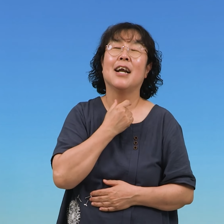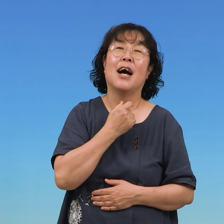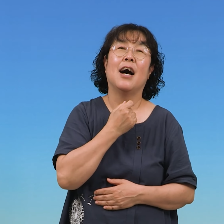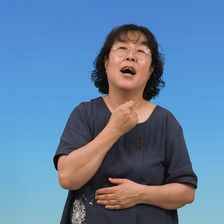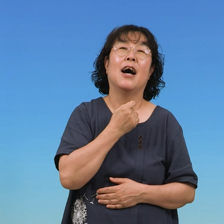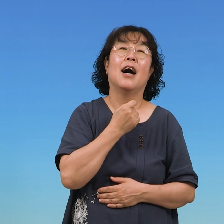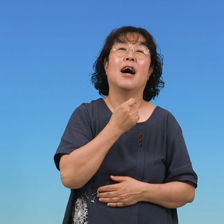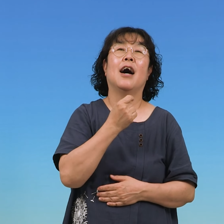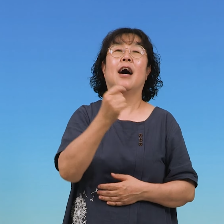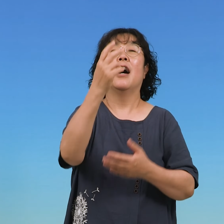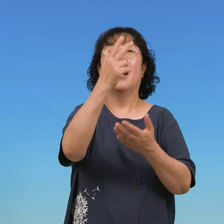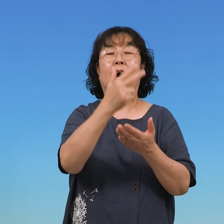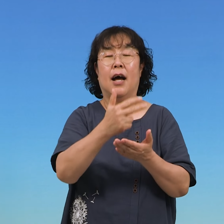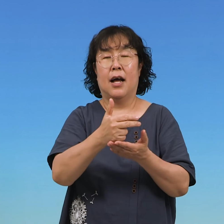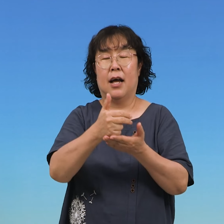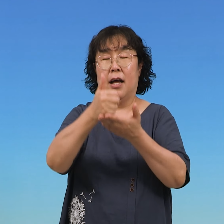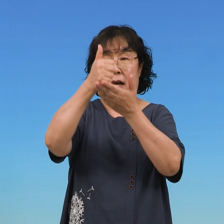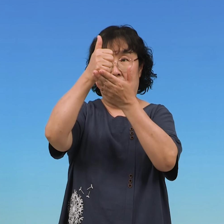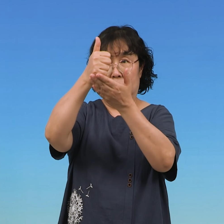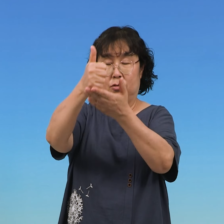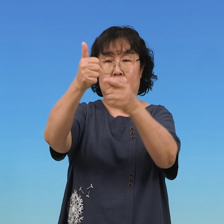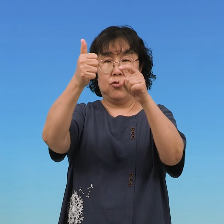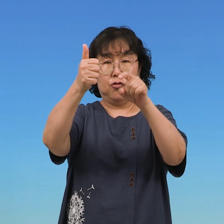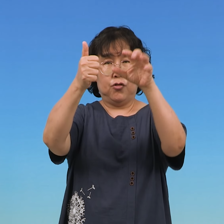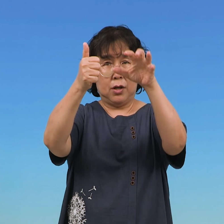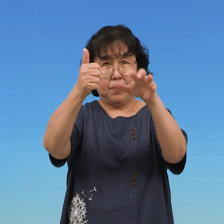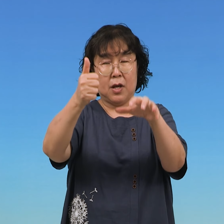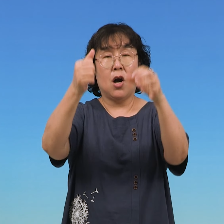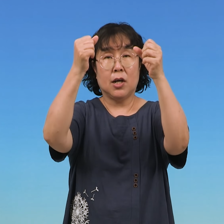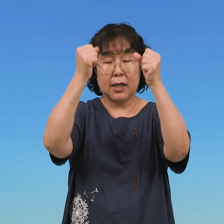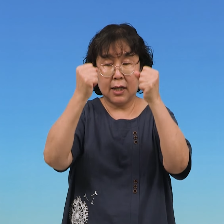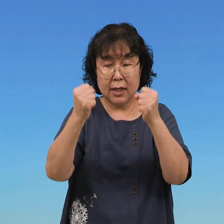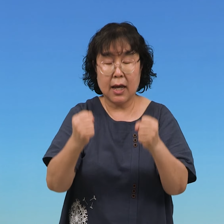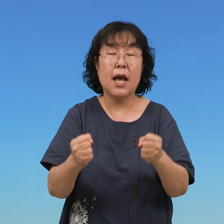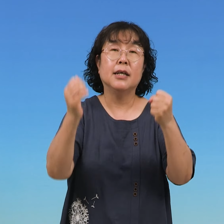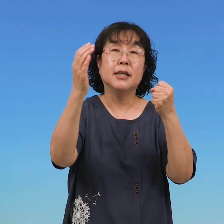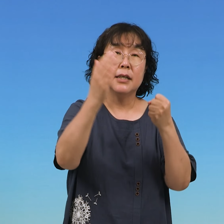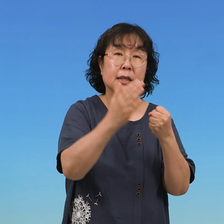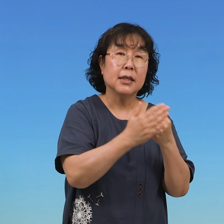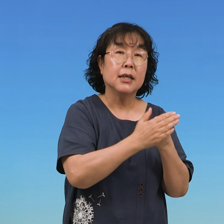선포합니다. 주님 여기 계시기에.